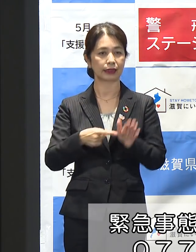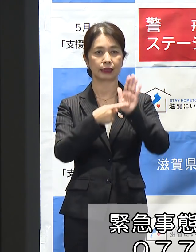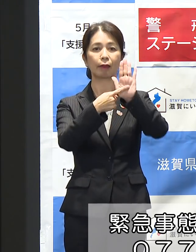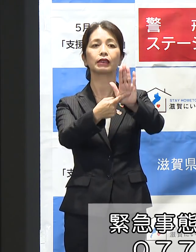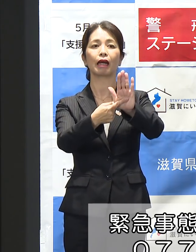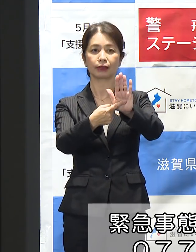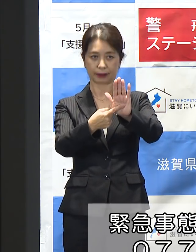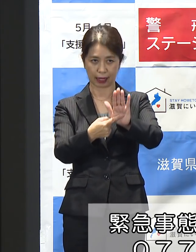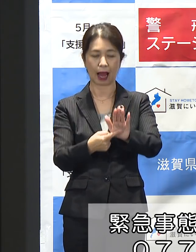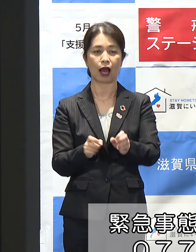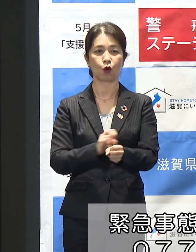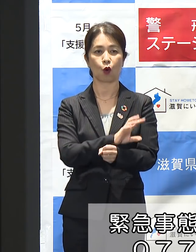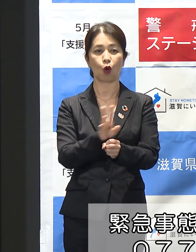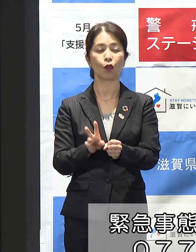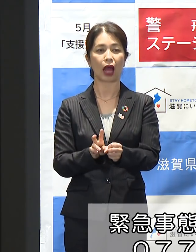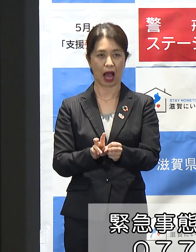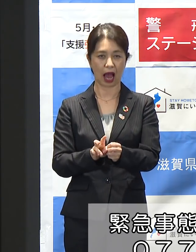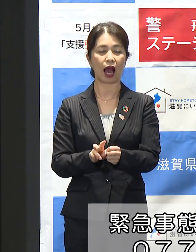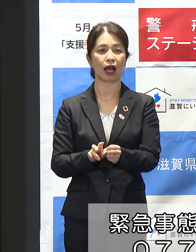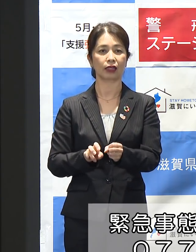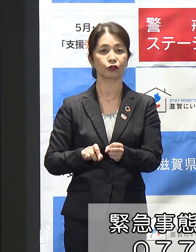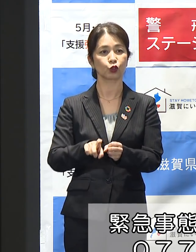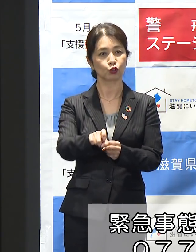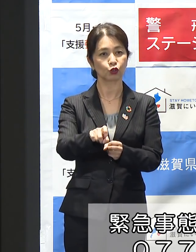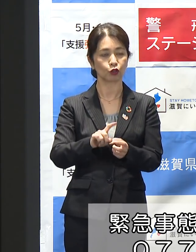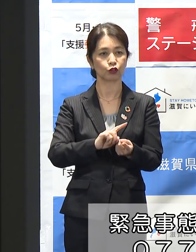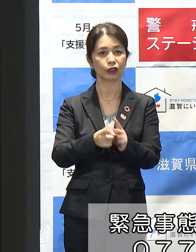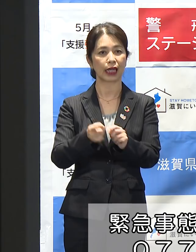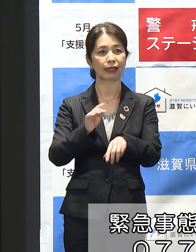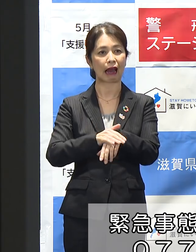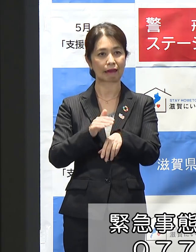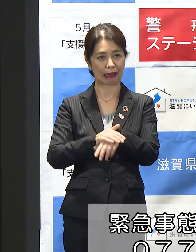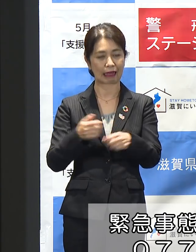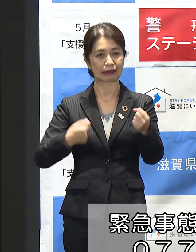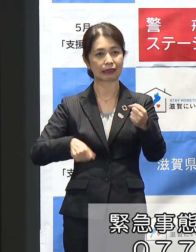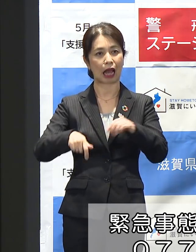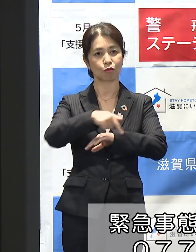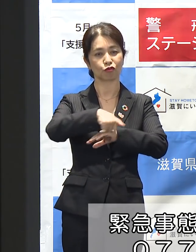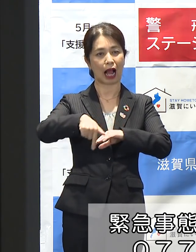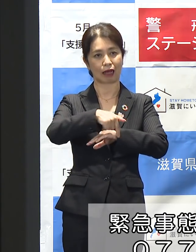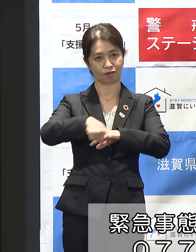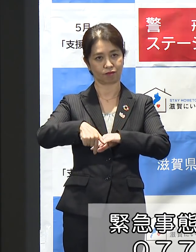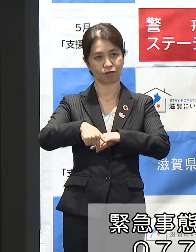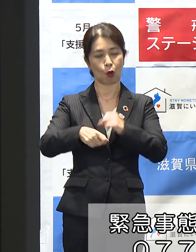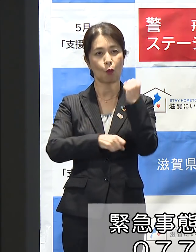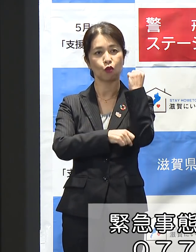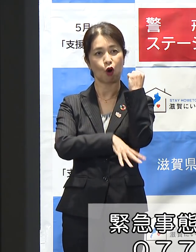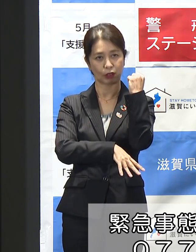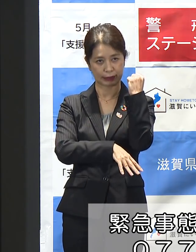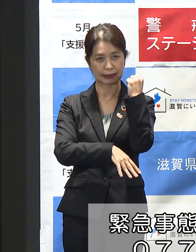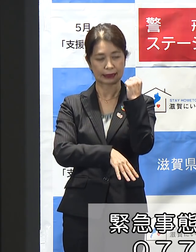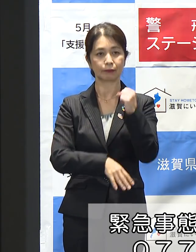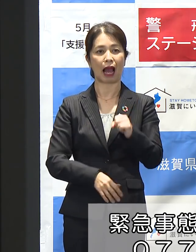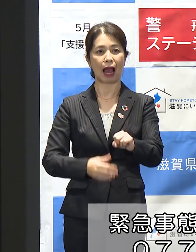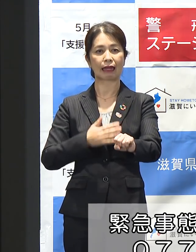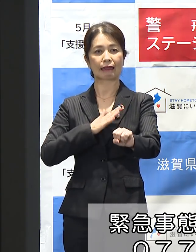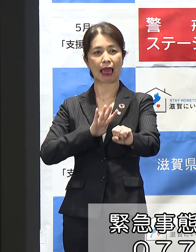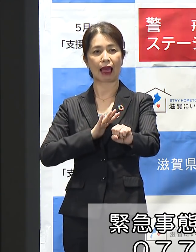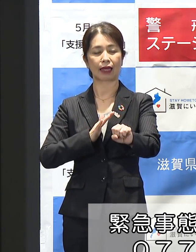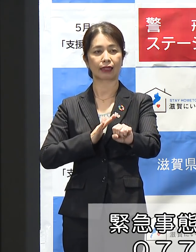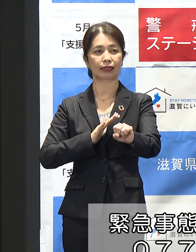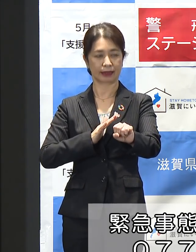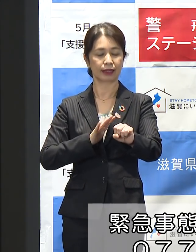ておりますコロナとの付き合い方滋賀プランに基づき、引き続き警戒ステージにある、この真ん中の赤